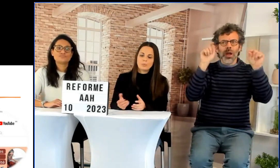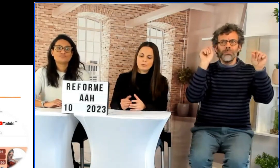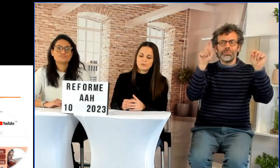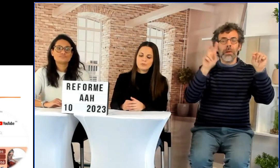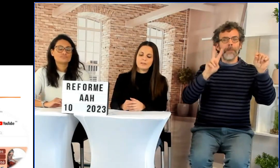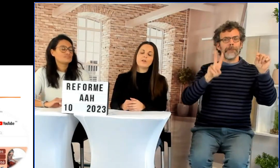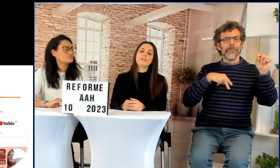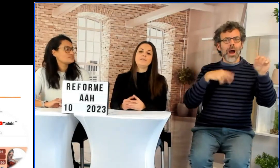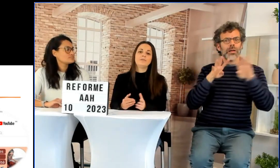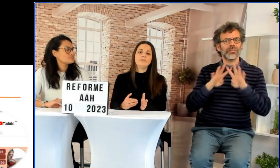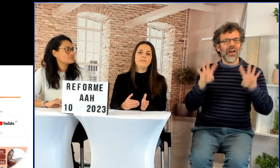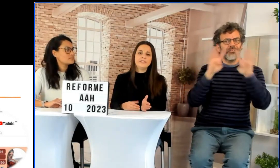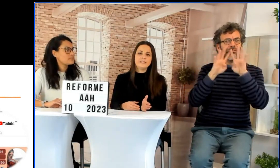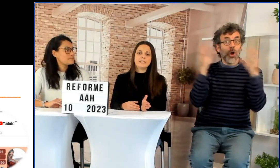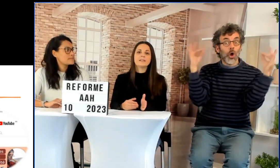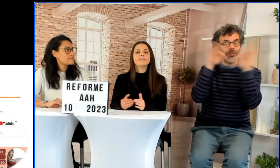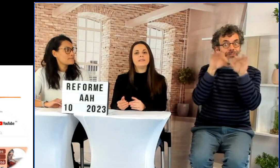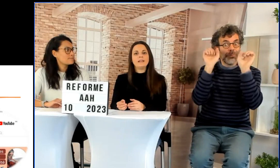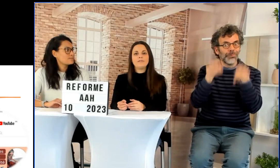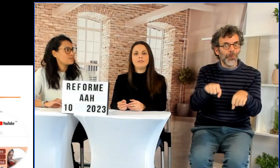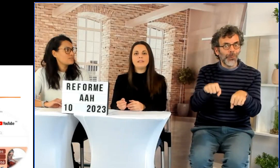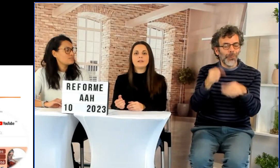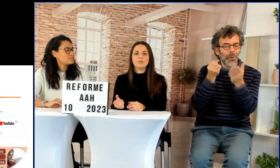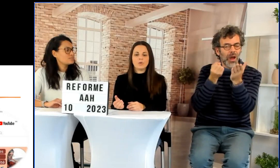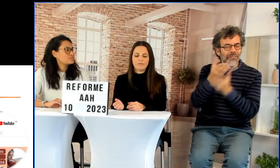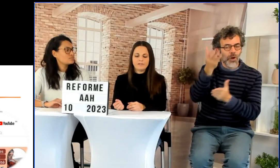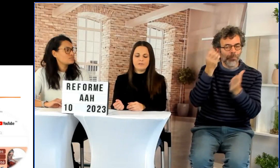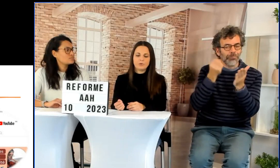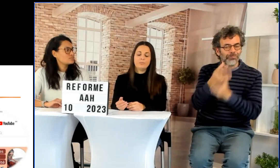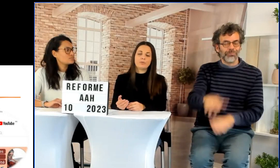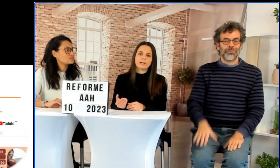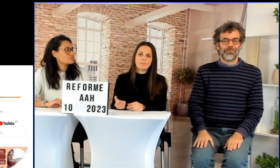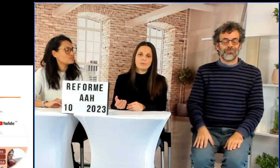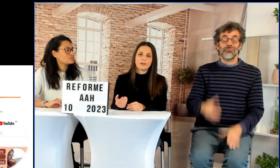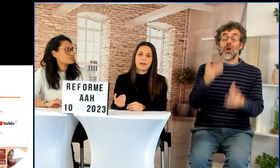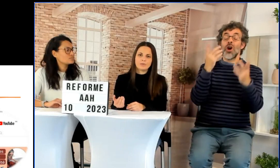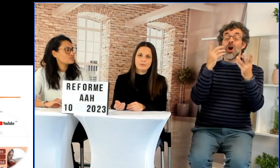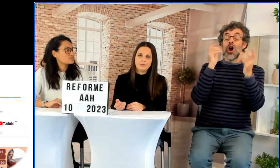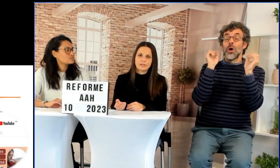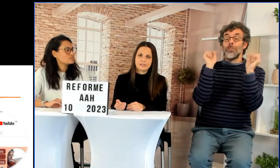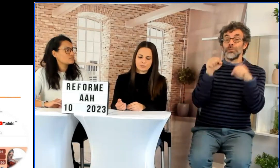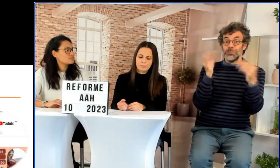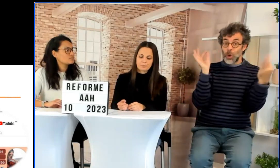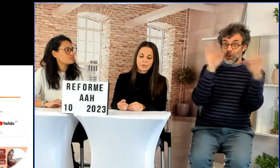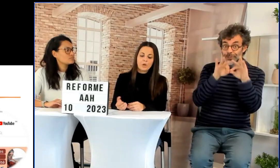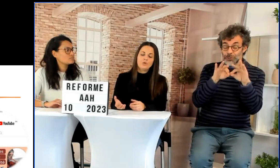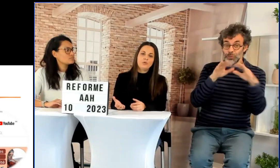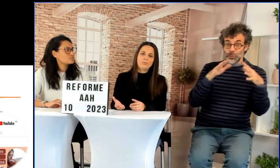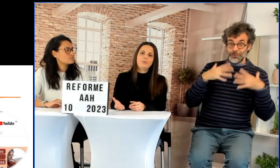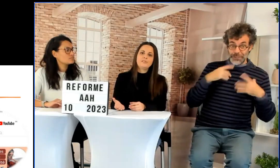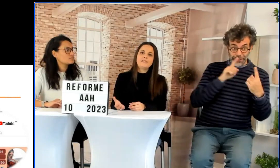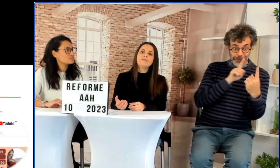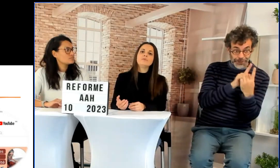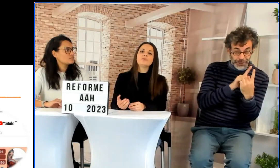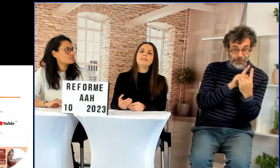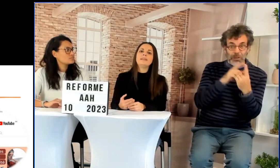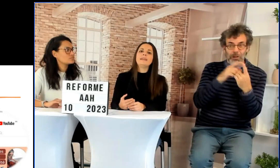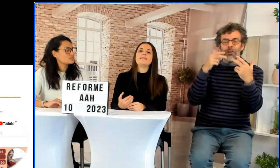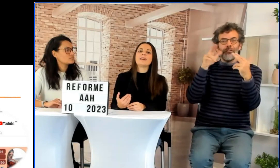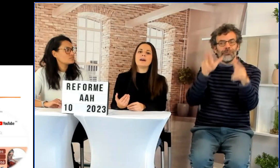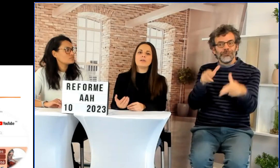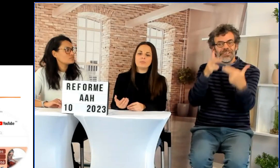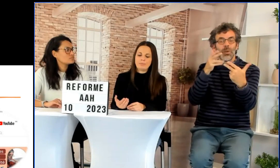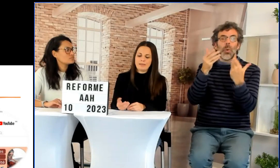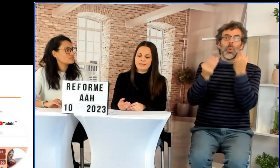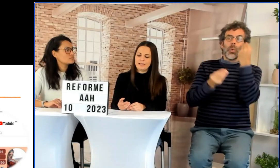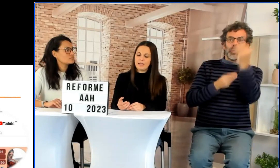Nous proposons des rendez-vous physiques, téléphoniques ou en visio pour répondre à toutes vos questions. De plus, si vous souhaitez